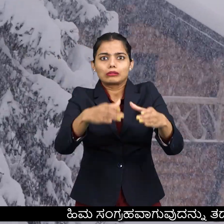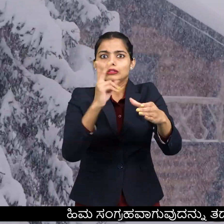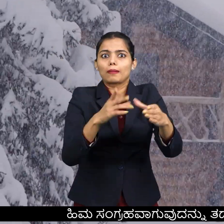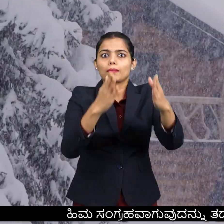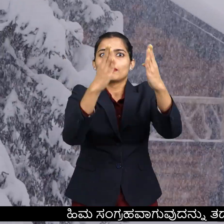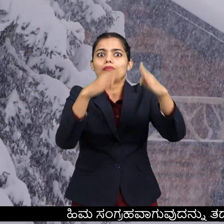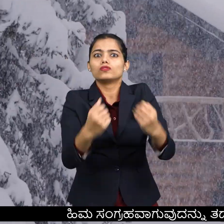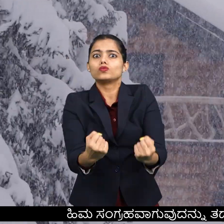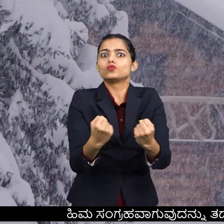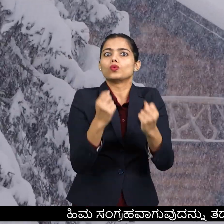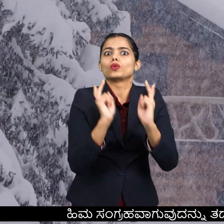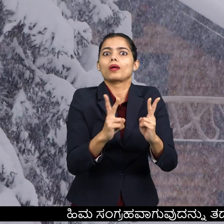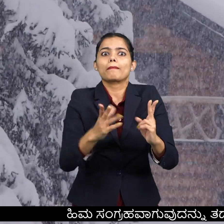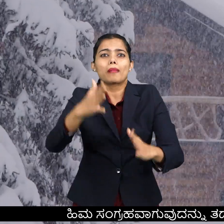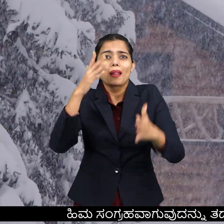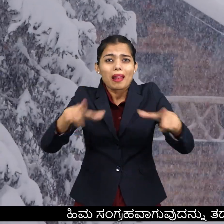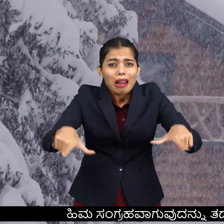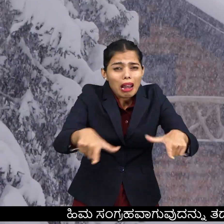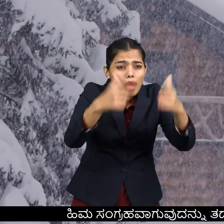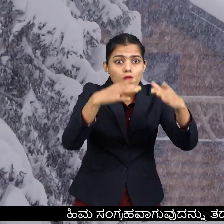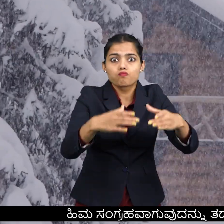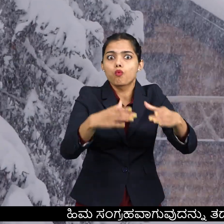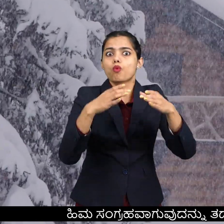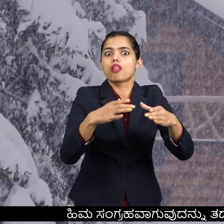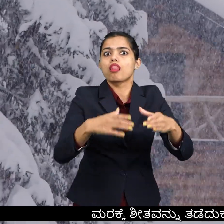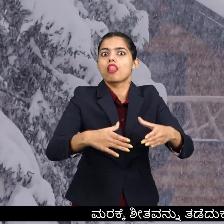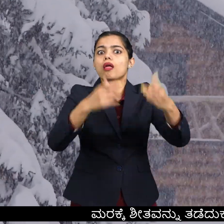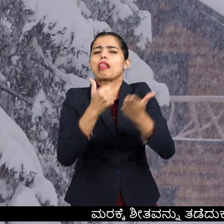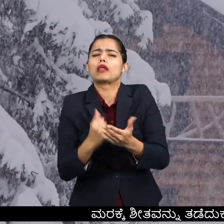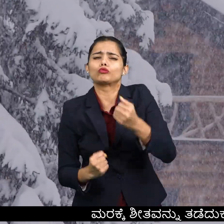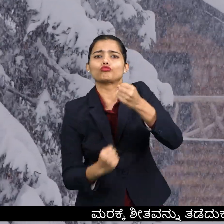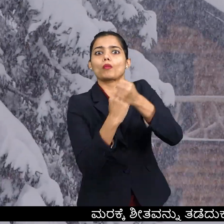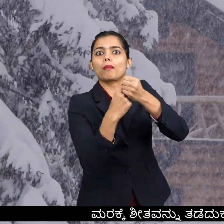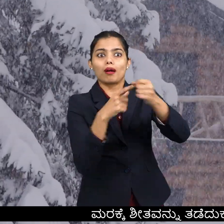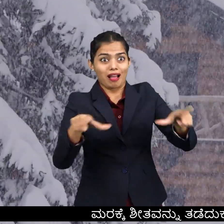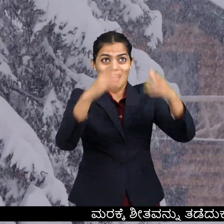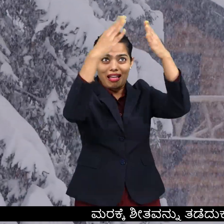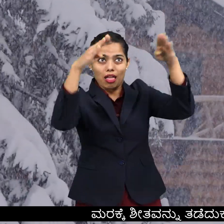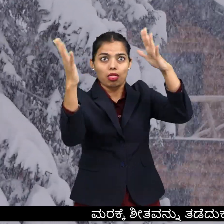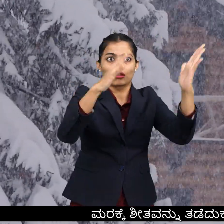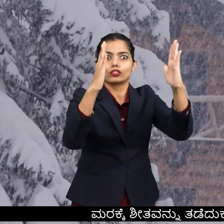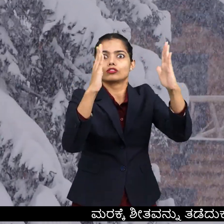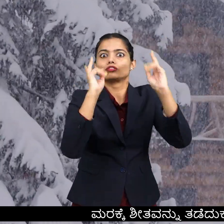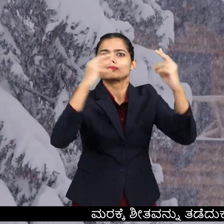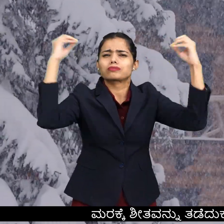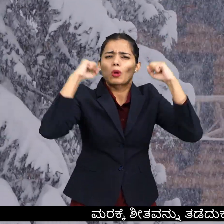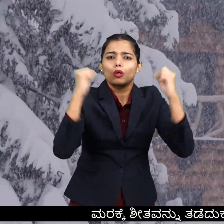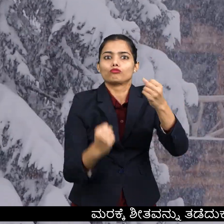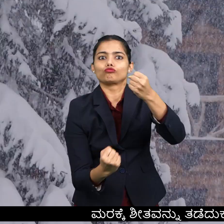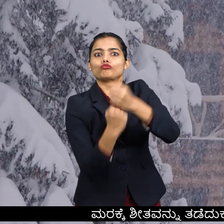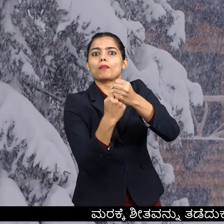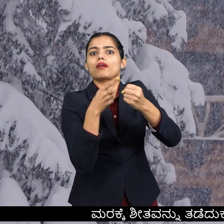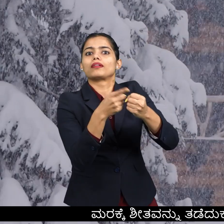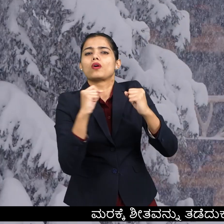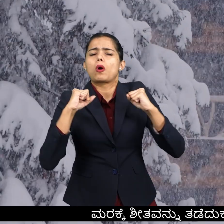ತಡೆಯುತ್ತದೆ ಮತ್ತು ದಪ್ಪ ತೊಗಟೆಯು ಮರಕ್ಕೆ ಶೀತವನ್ನು ತಡೆದುಕೊಳ್ಳಲು